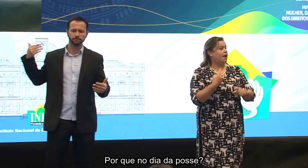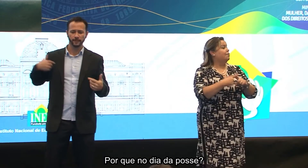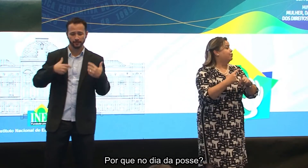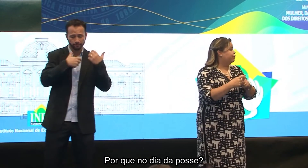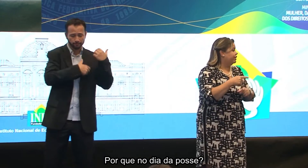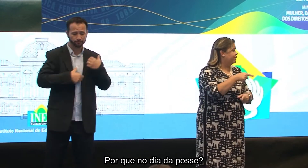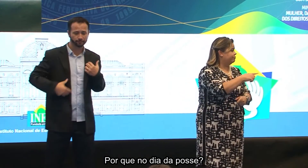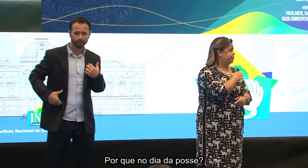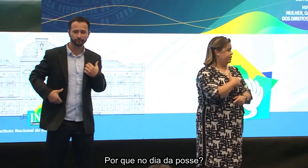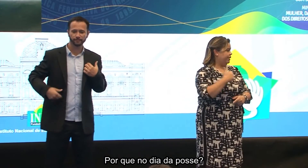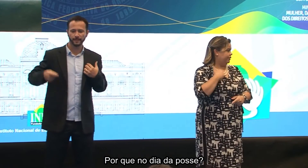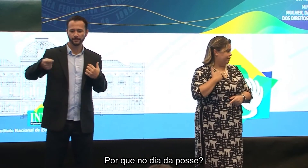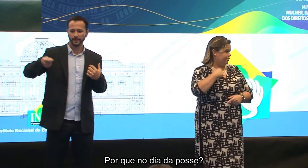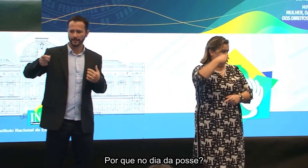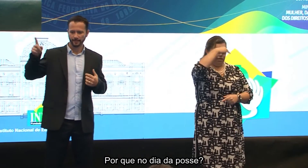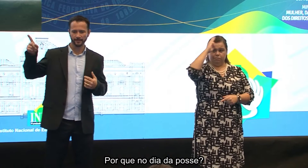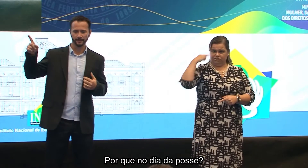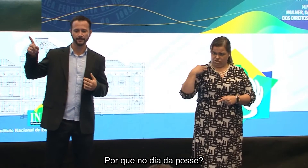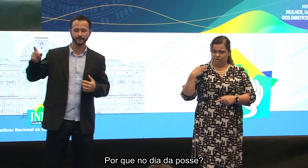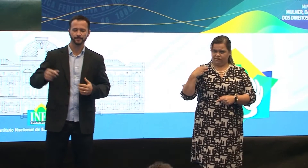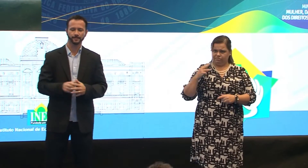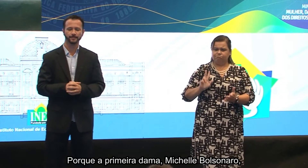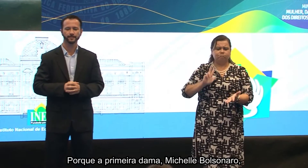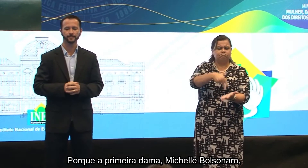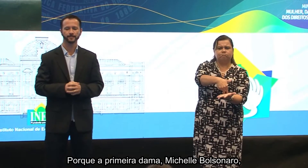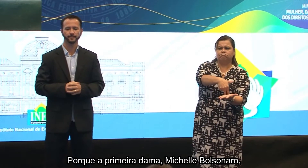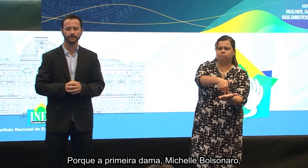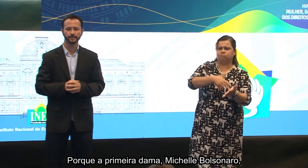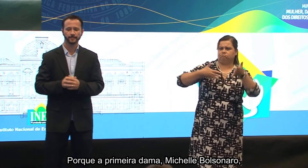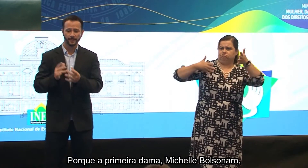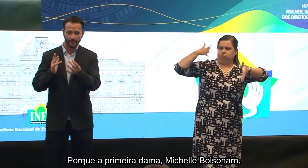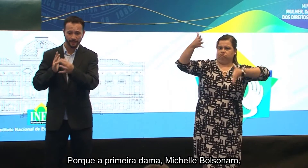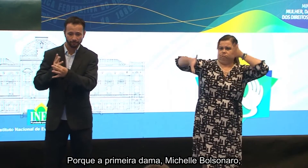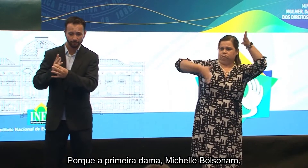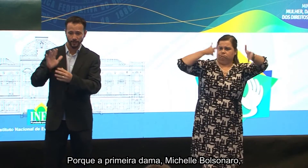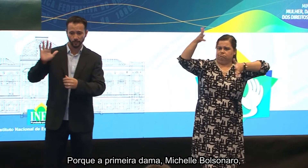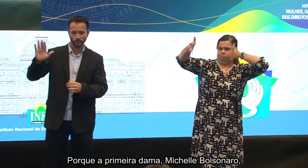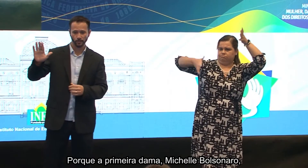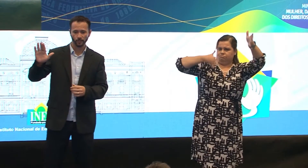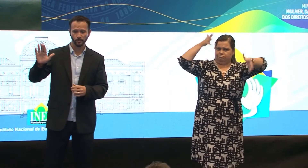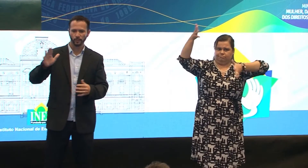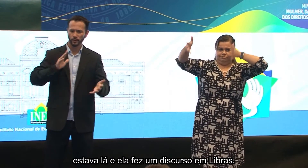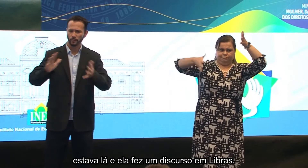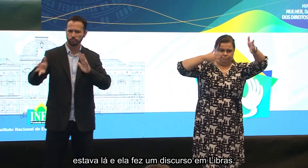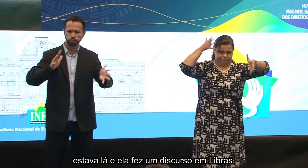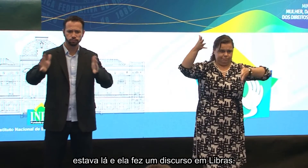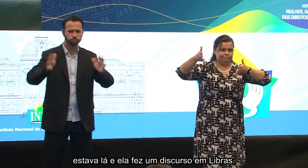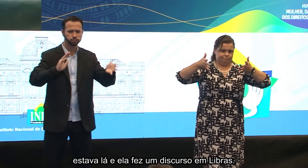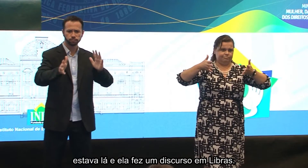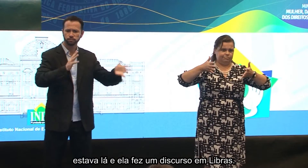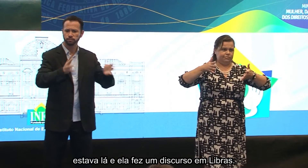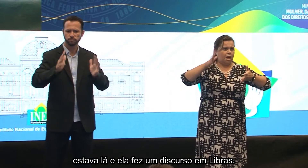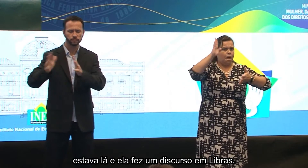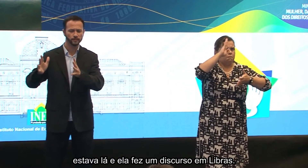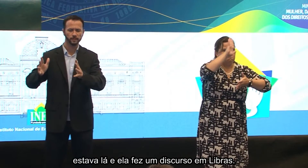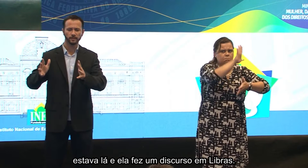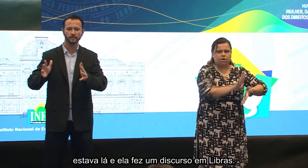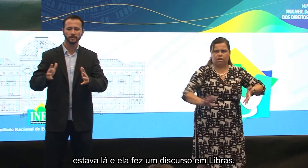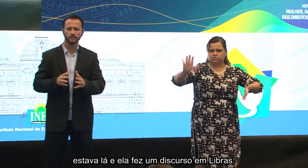E por que no dia da posse? Porque a primeira-dama, Michele Bolsonaro, ela estava lá e ela fez um discurso